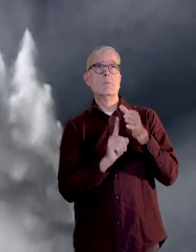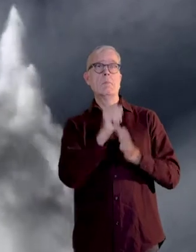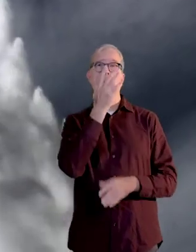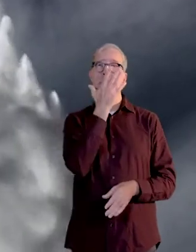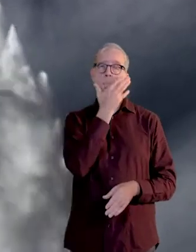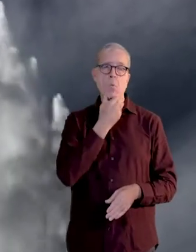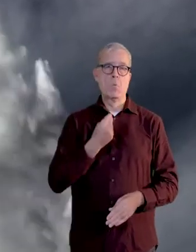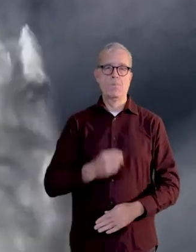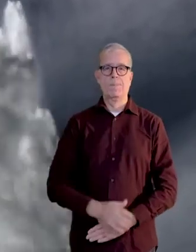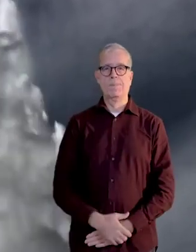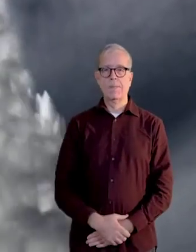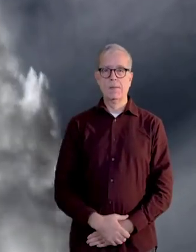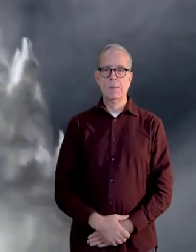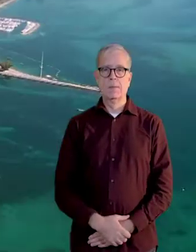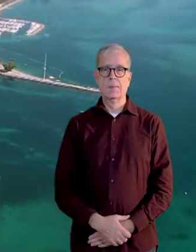esthétique.